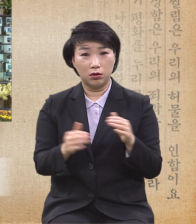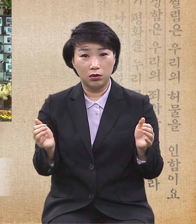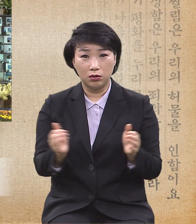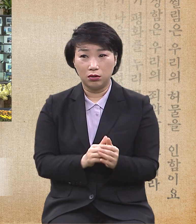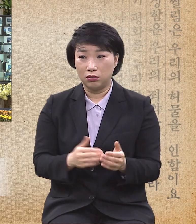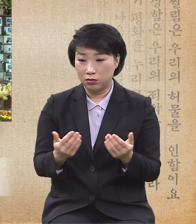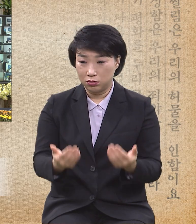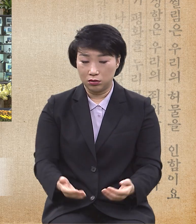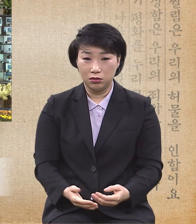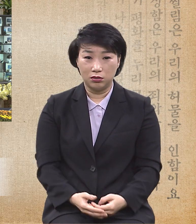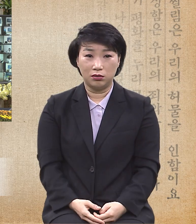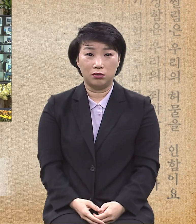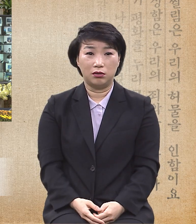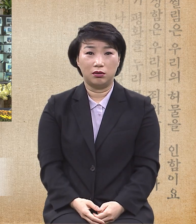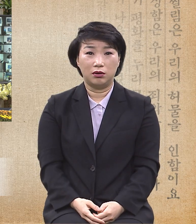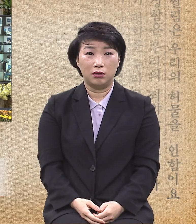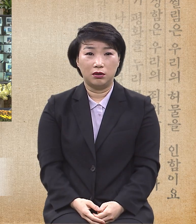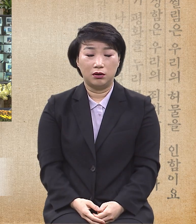아무 의미도 없지.